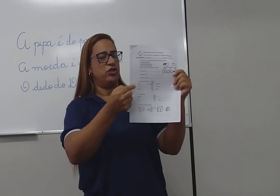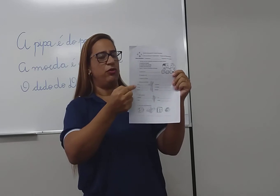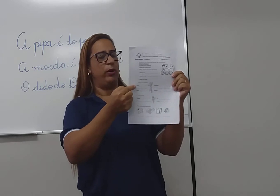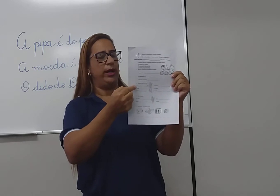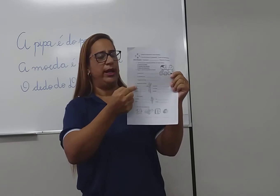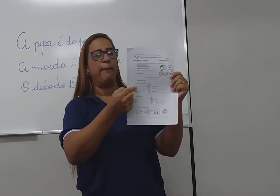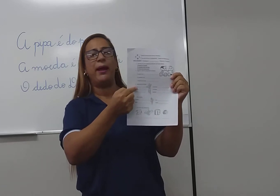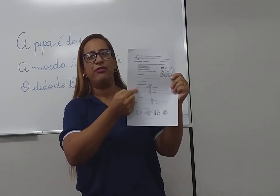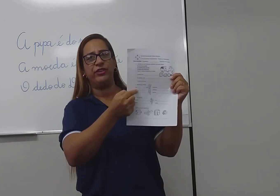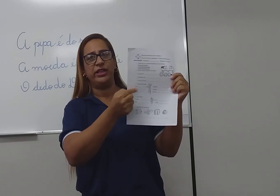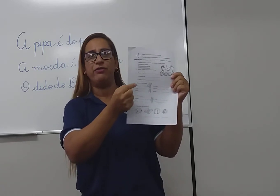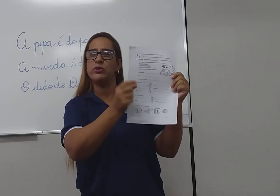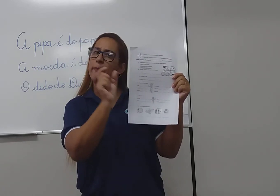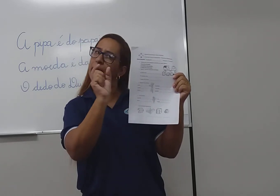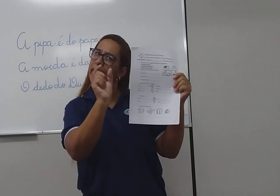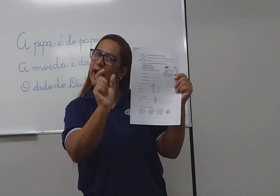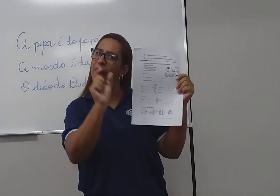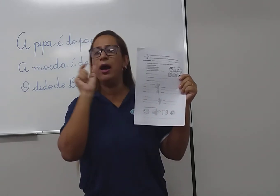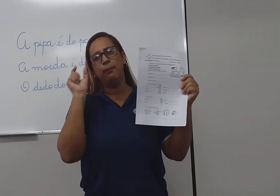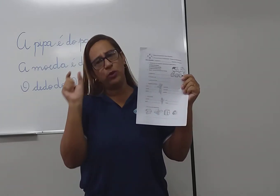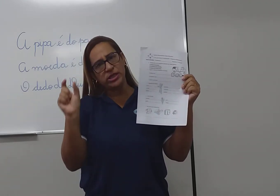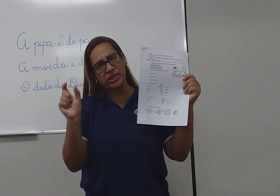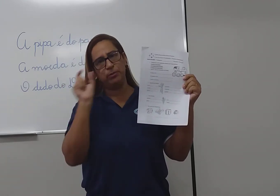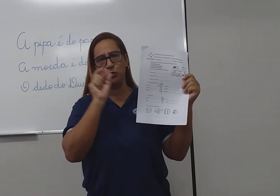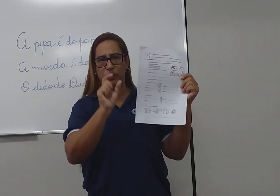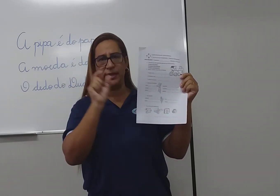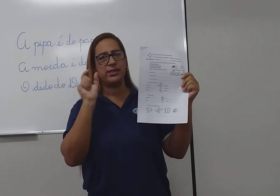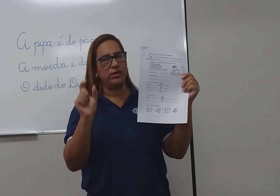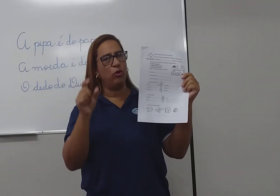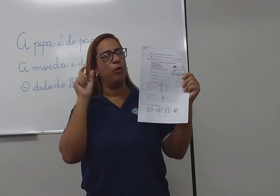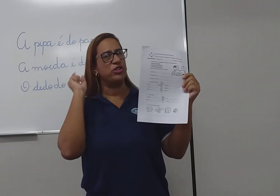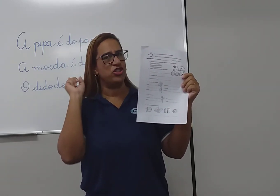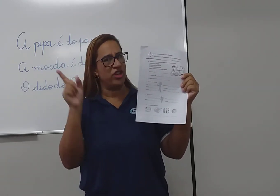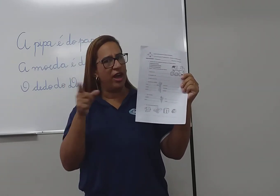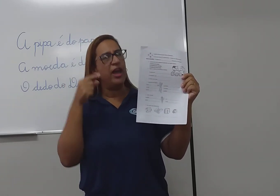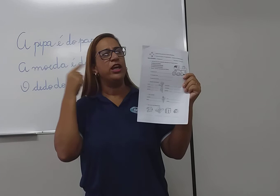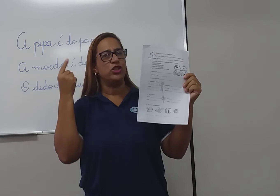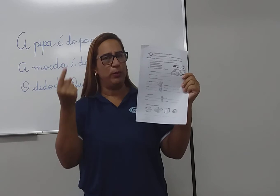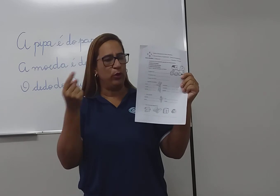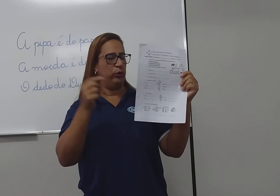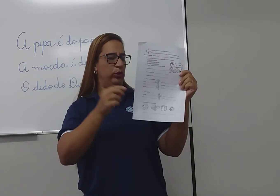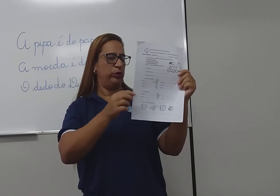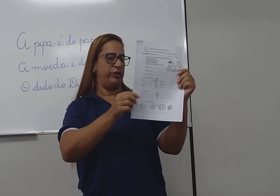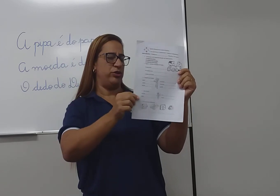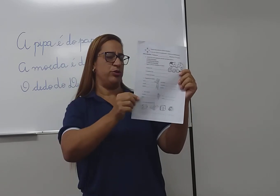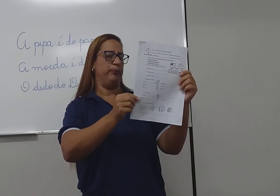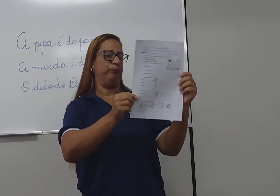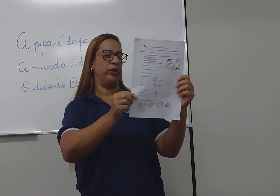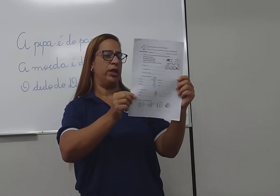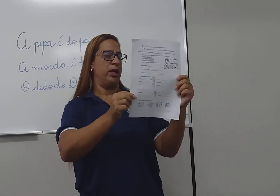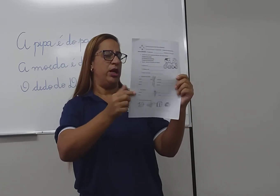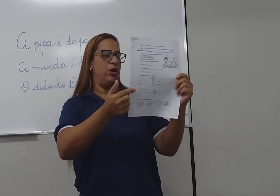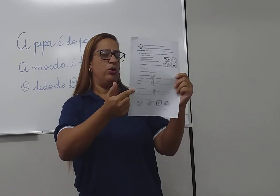vão ler a palavrinha e vão separar por sílabas, pedacinho, como a gente já explicou no outro vídeo.